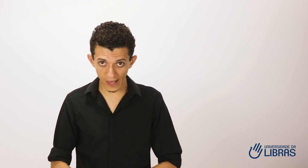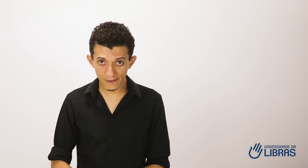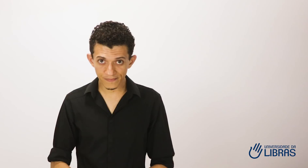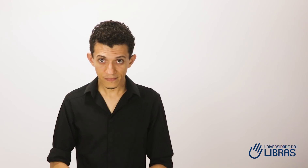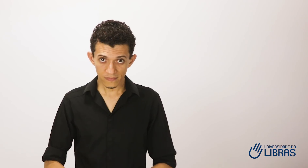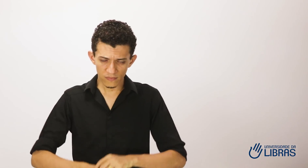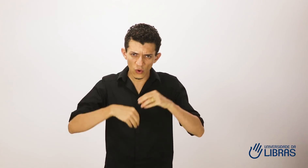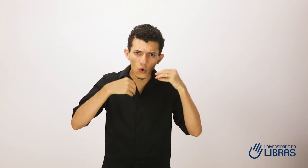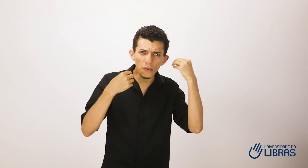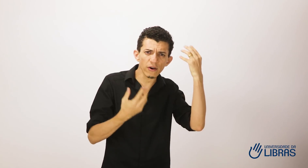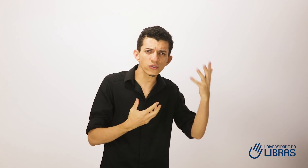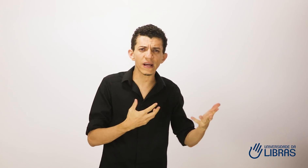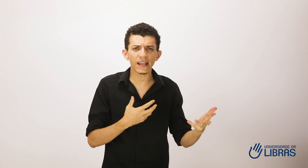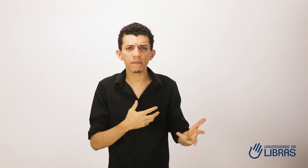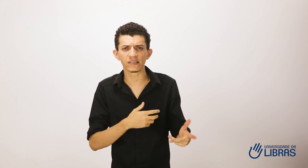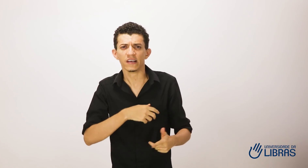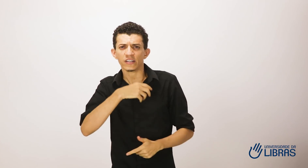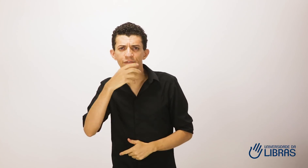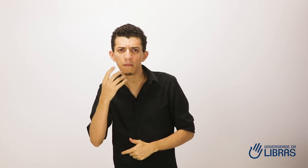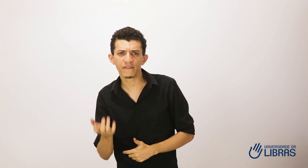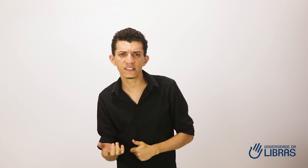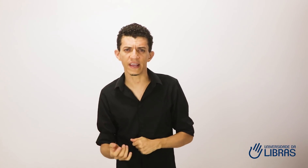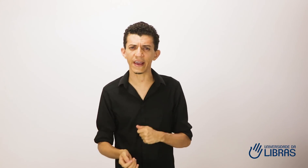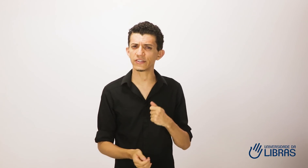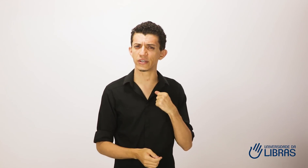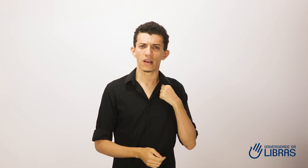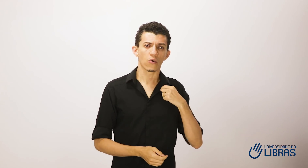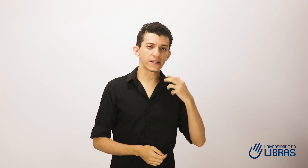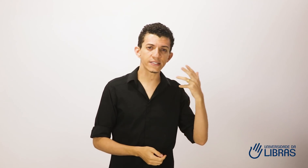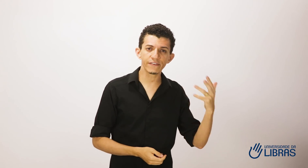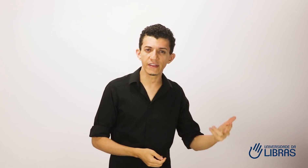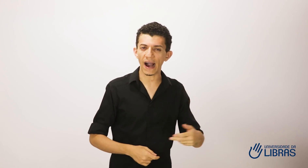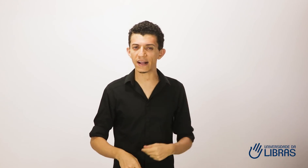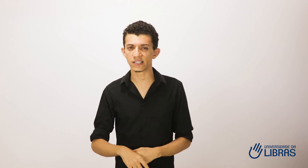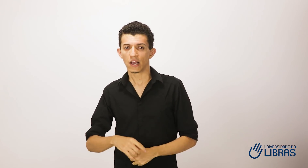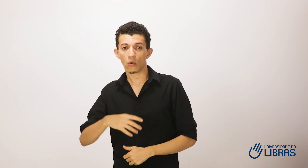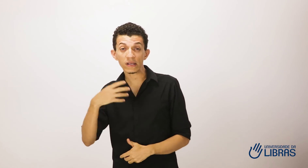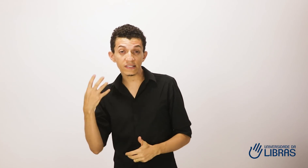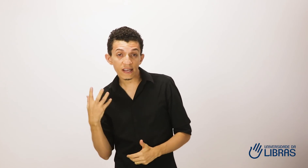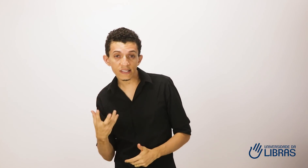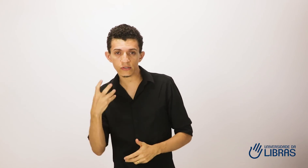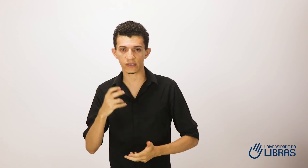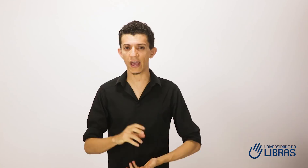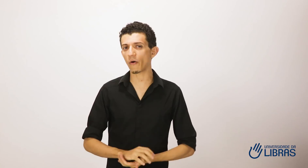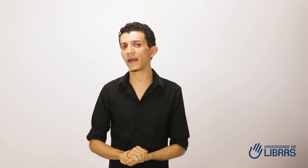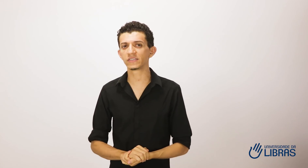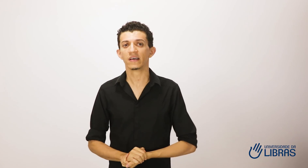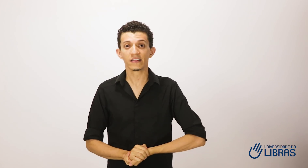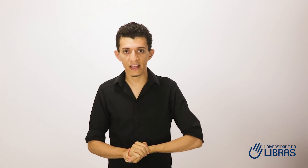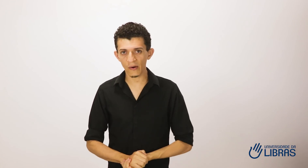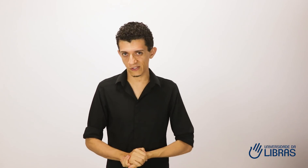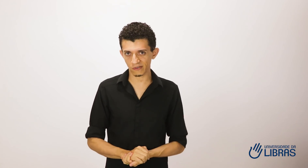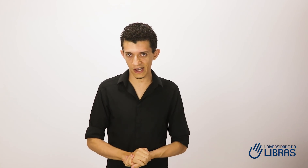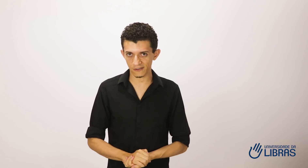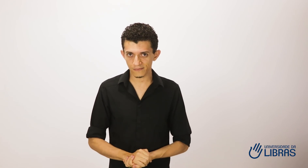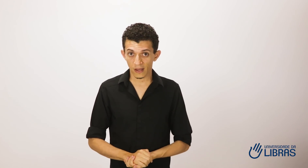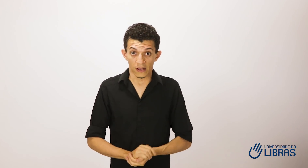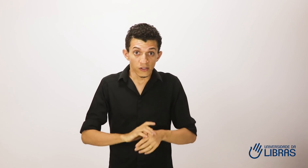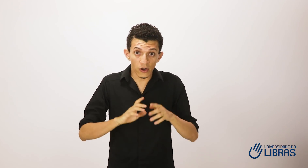ok? Como que eu estudo a Libras de forma eficiente, quais atividades, quais exercícios que realmente dão resultado. Só